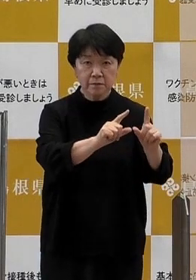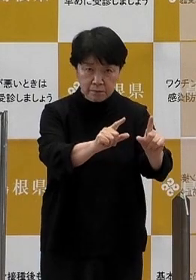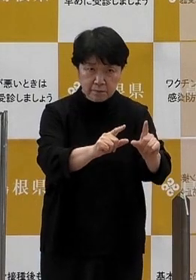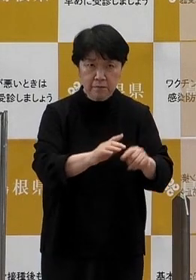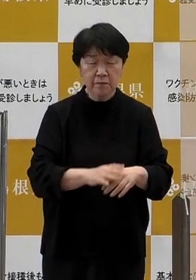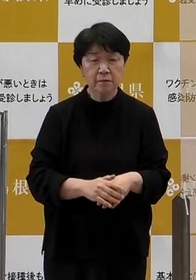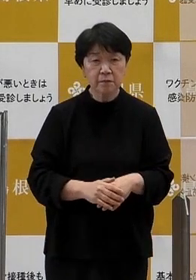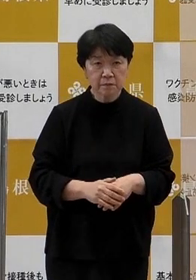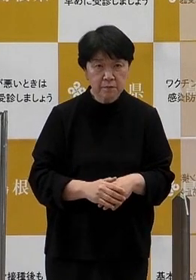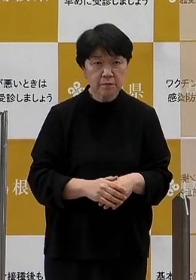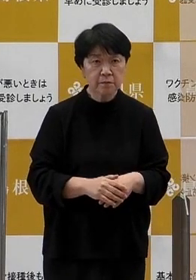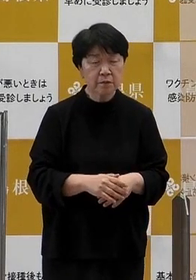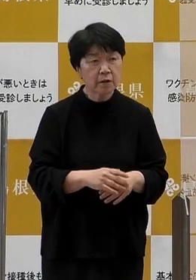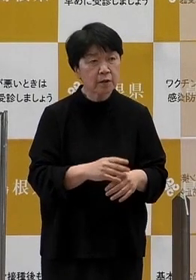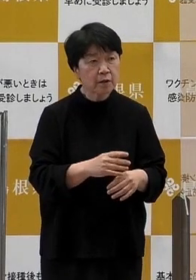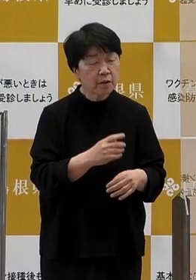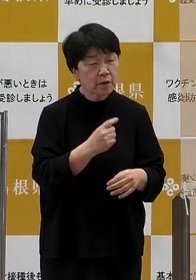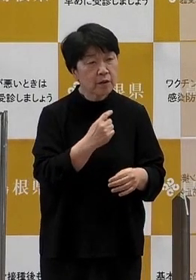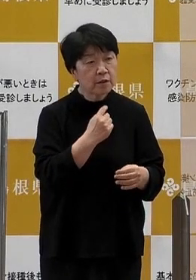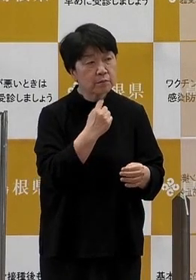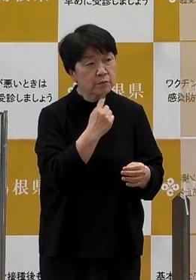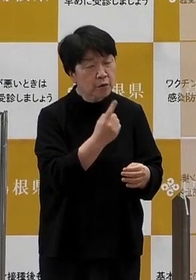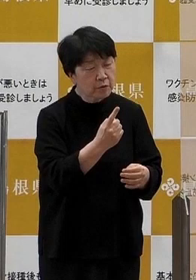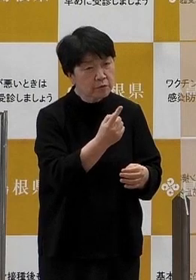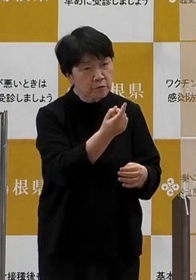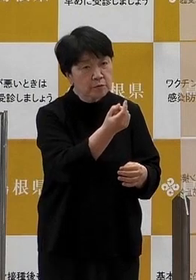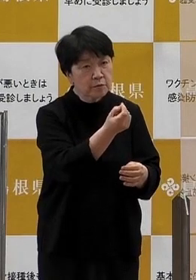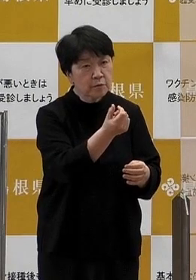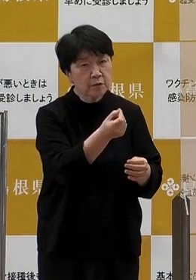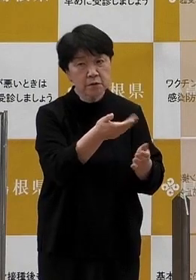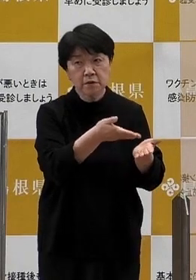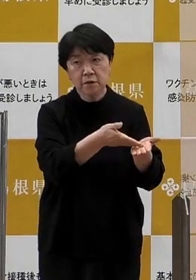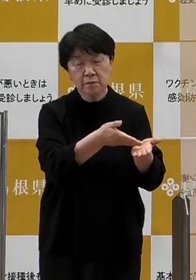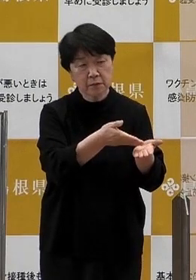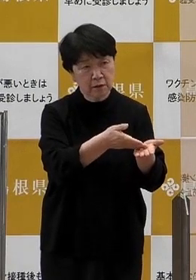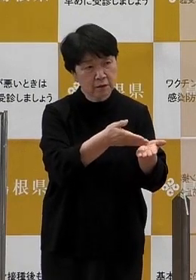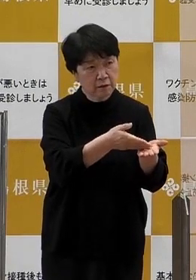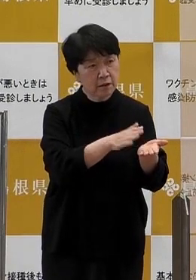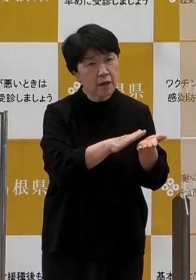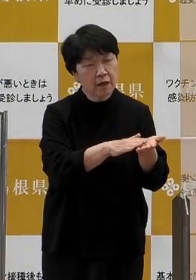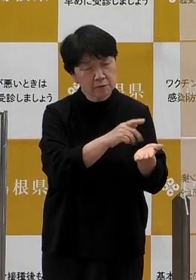まあ、もう一つ違う側面があってですね、1ページ目に